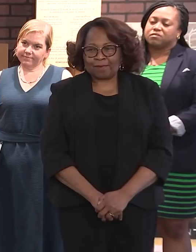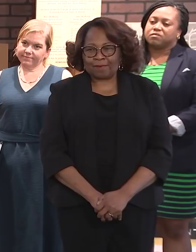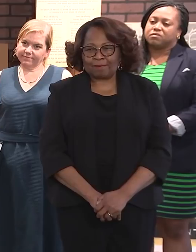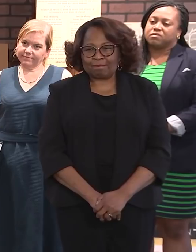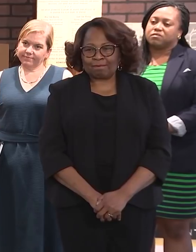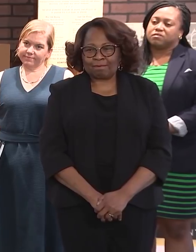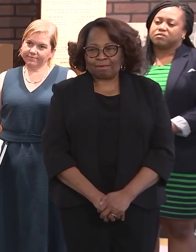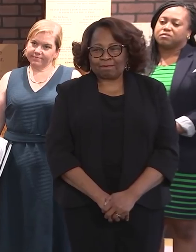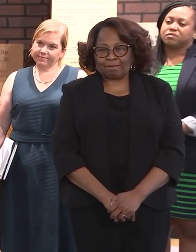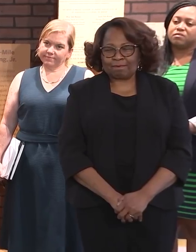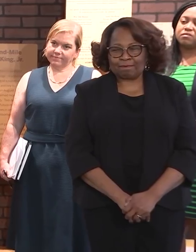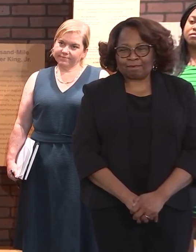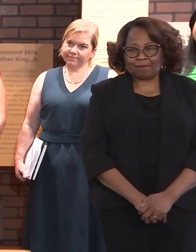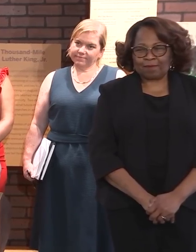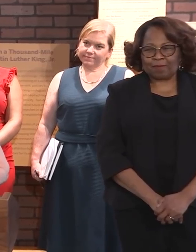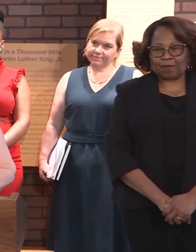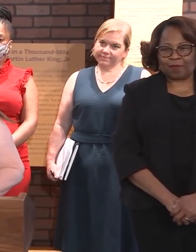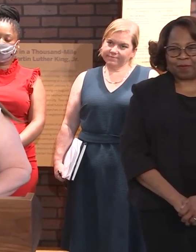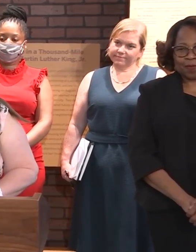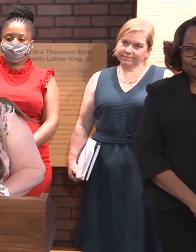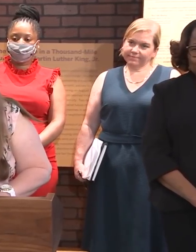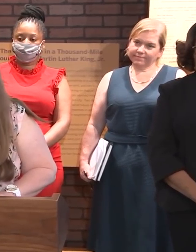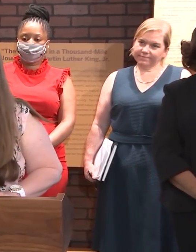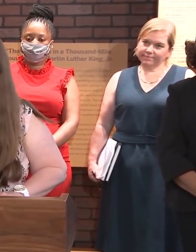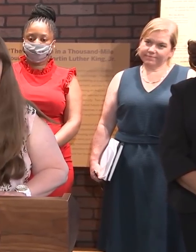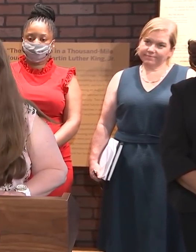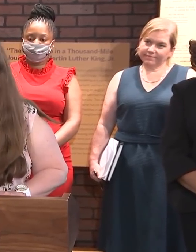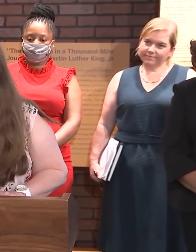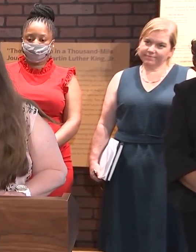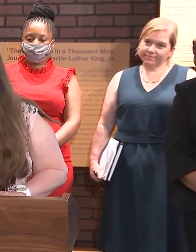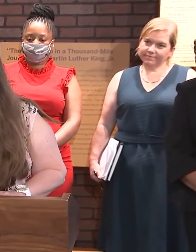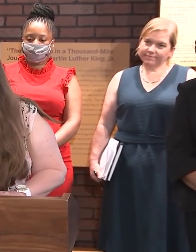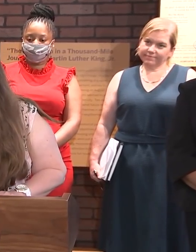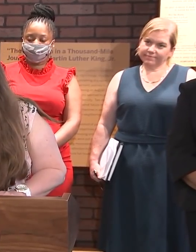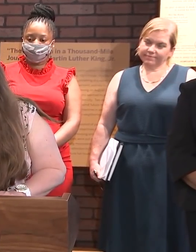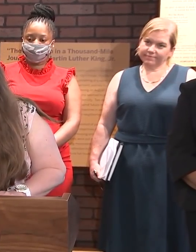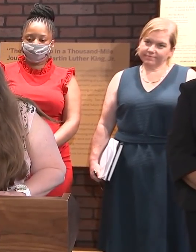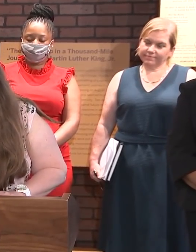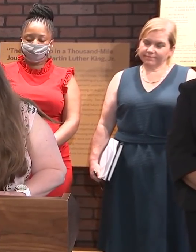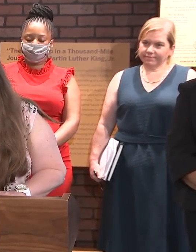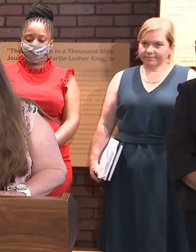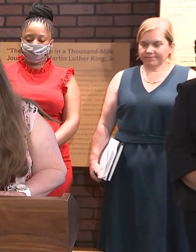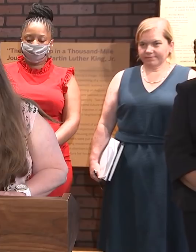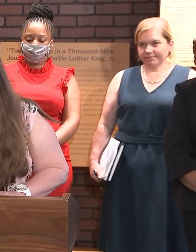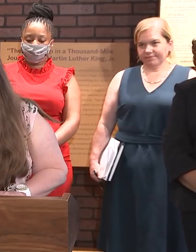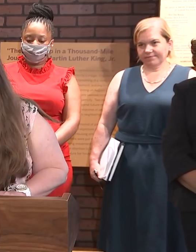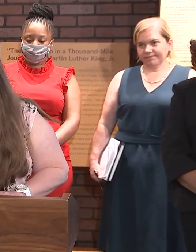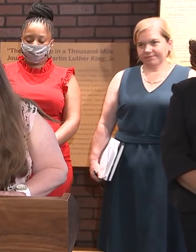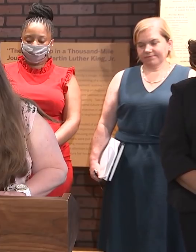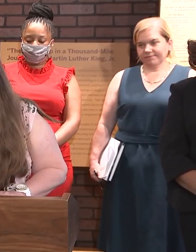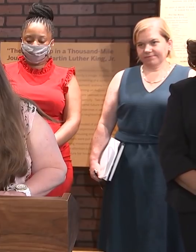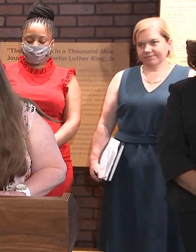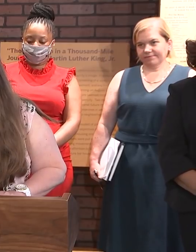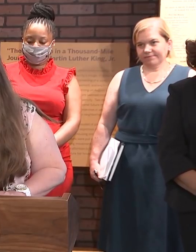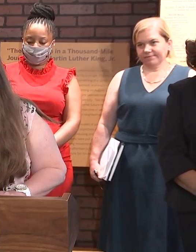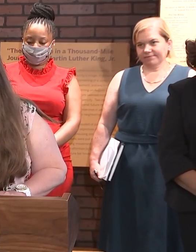Hacemos un llamado a todos los habitantes de Chicago a trabajar juntos para abordar las